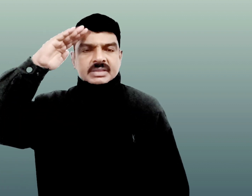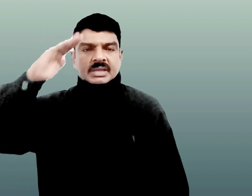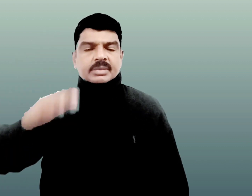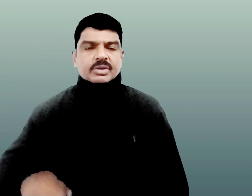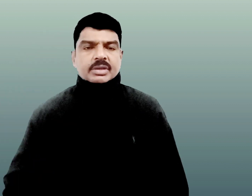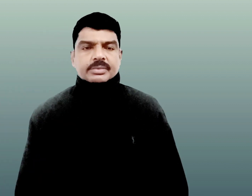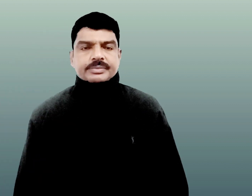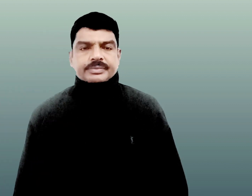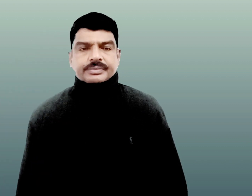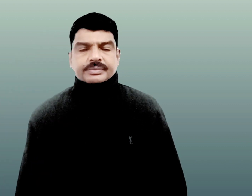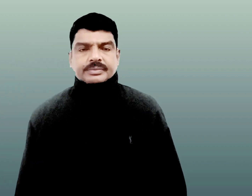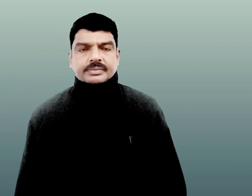अस्सलामु अलैकुम।